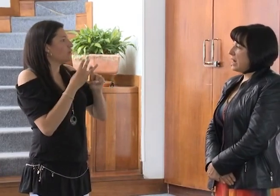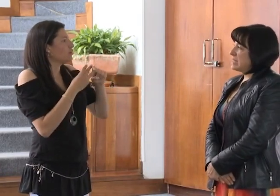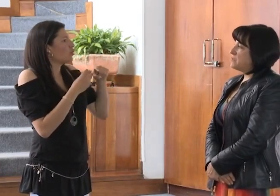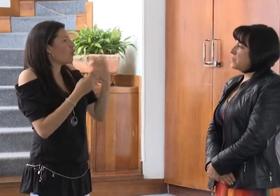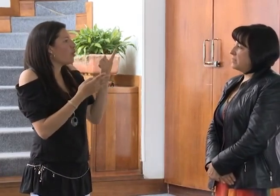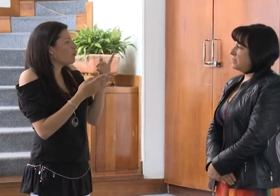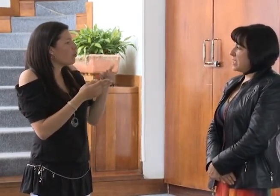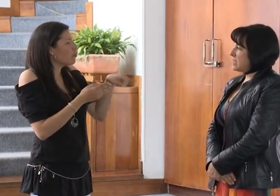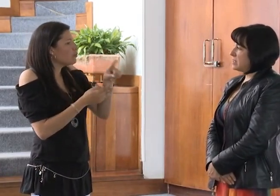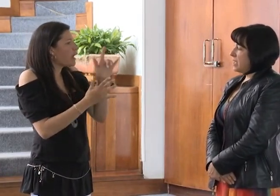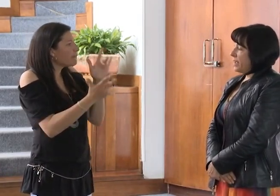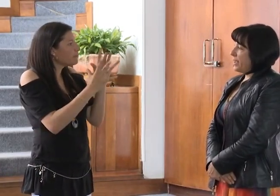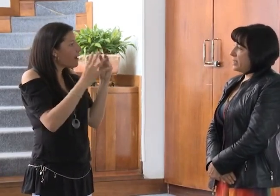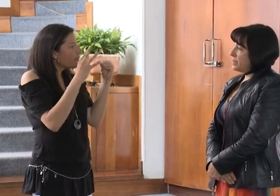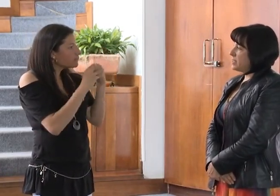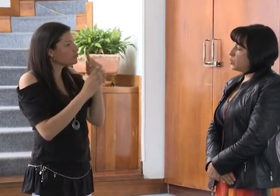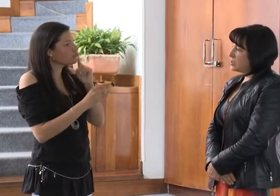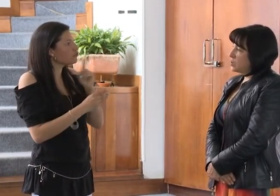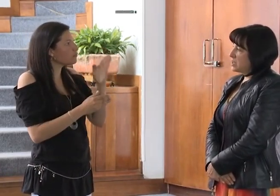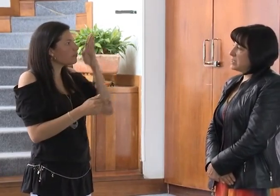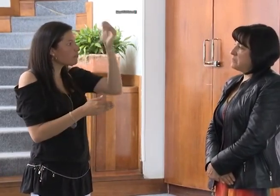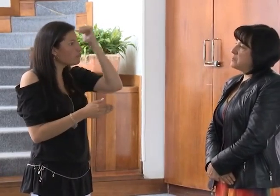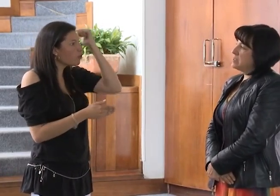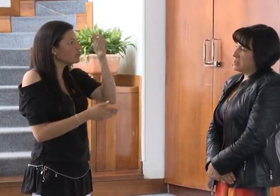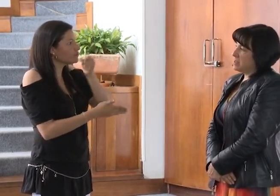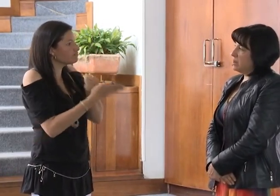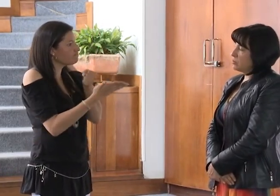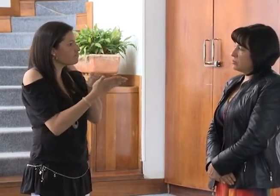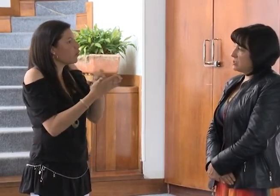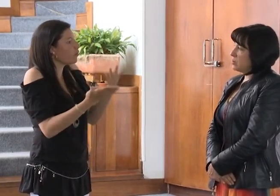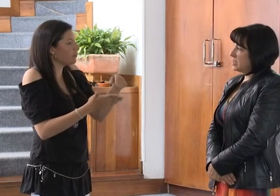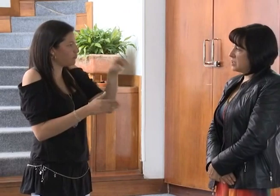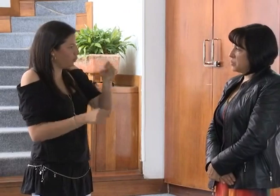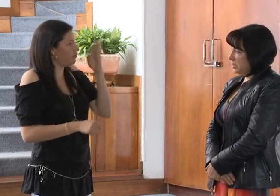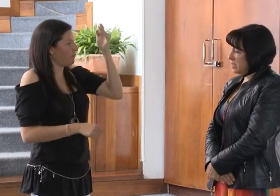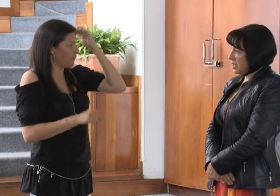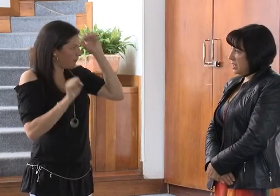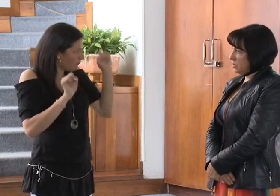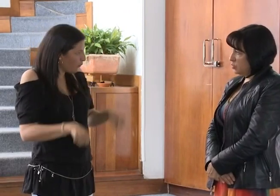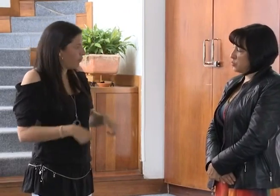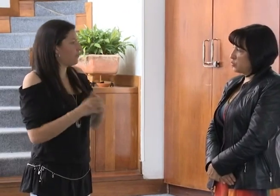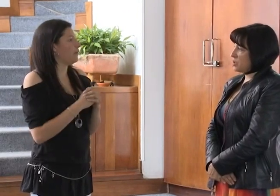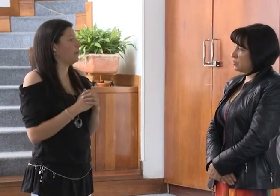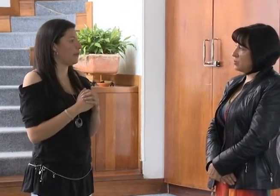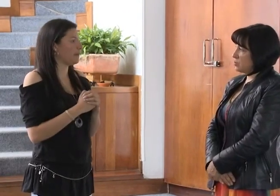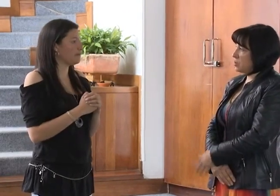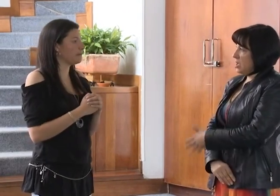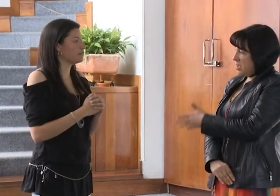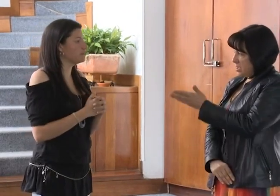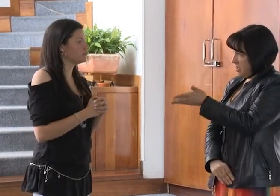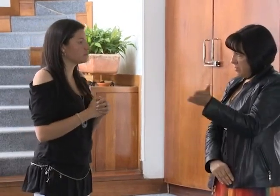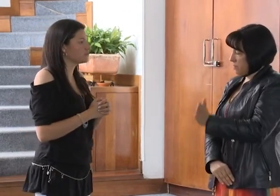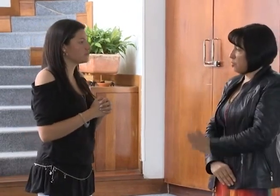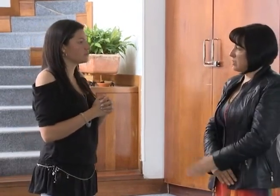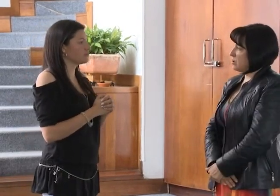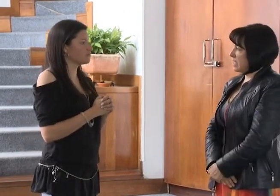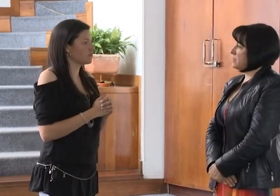las diferentes situaciones difíciles que los estudiantes puedan tener en sus procesos de formación en las